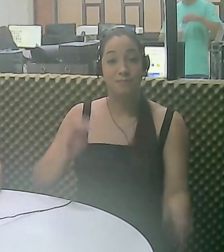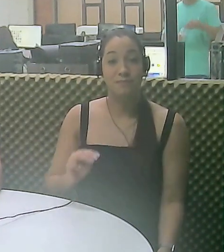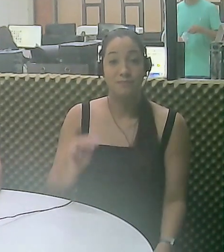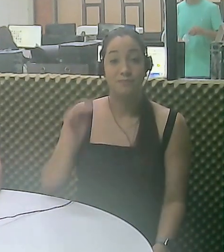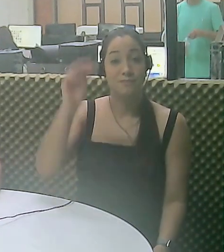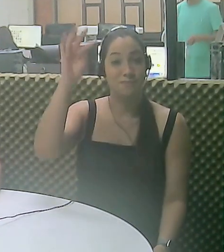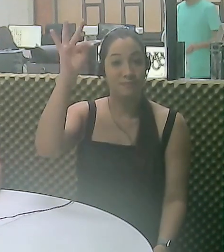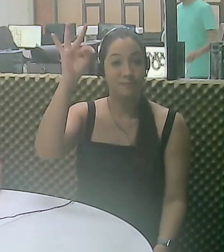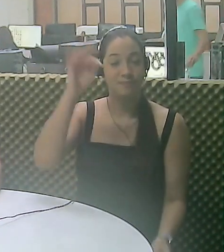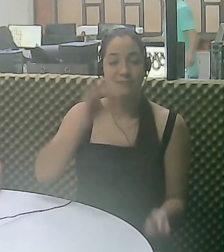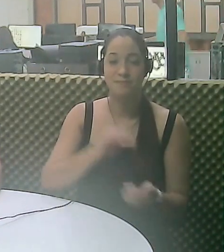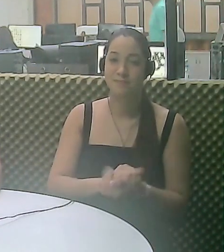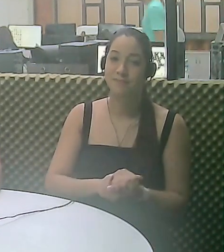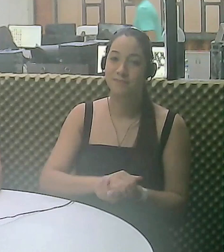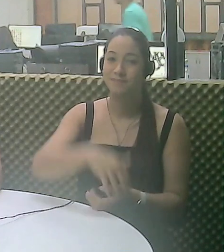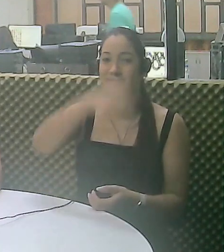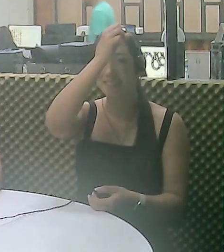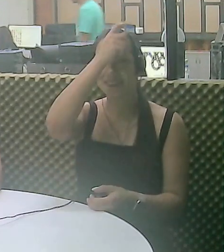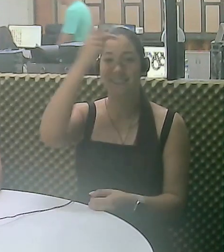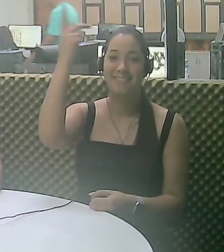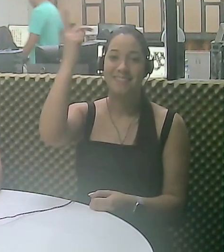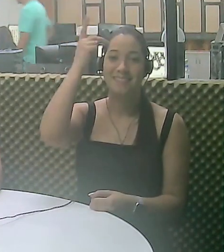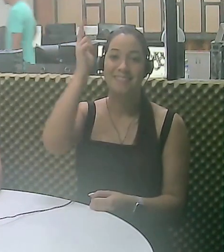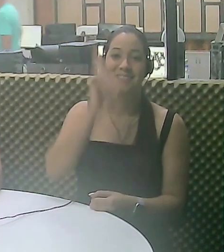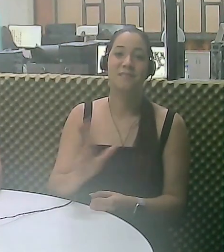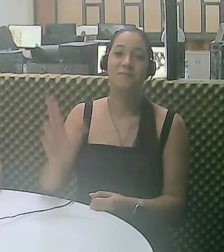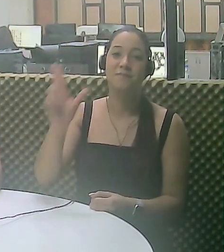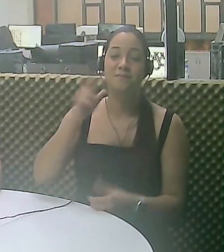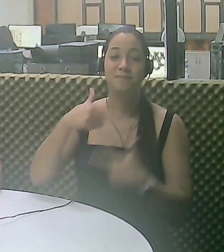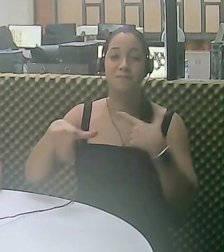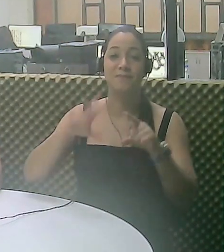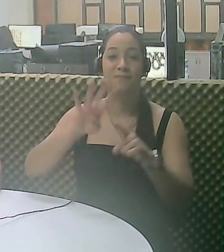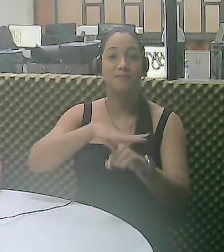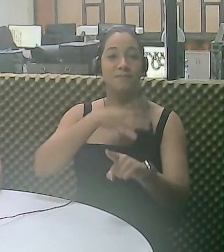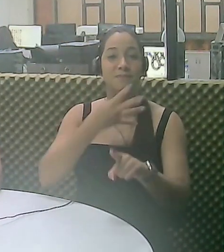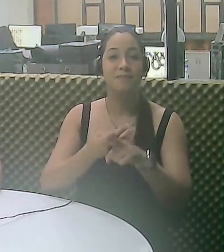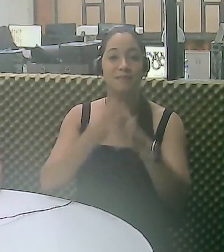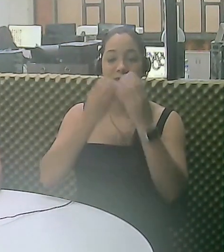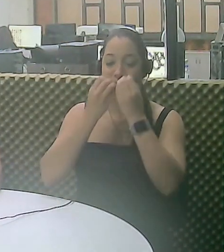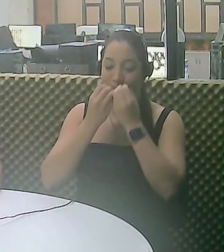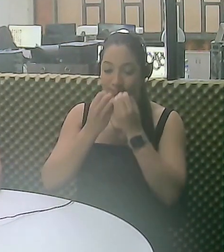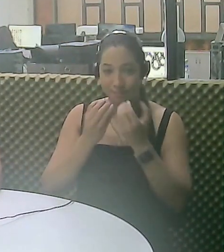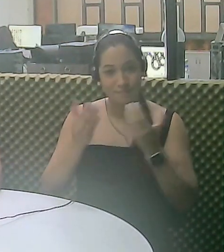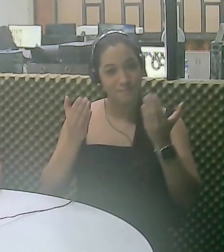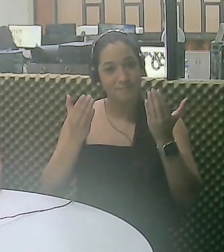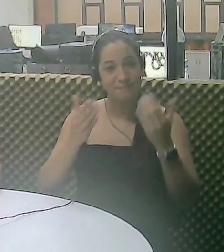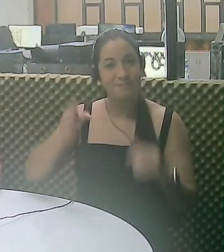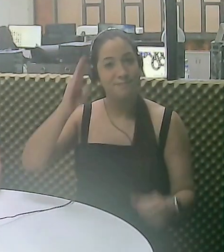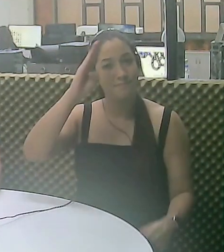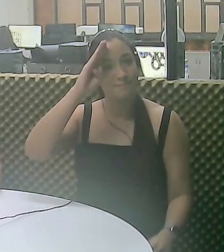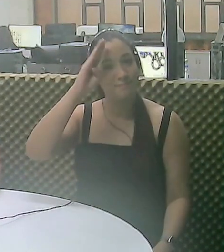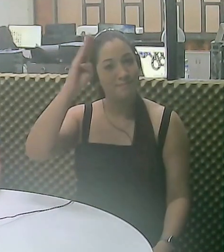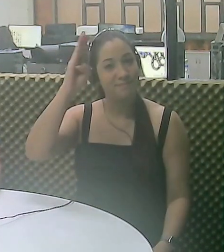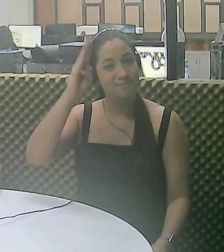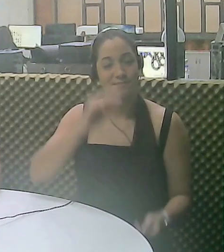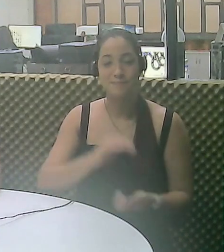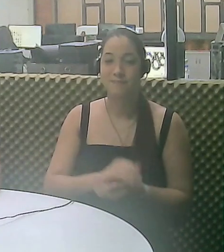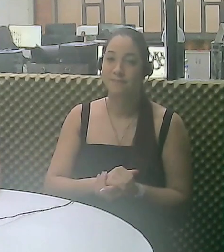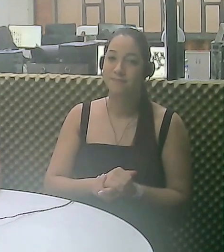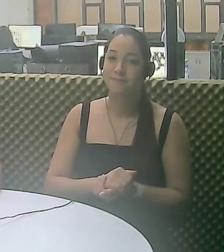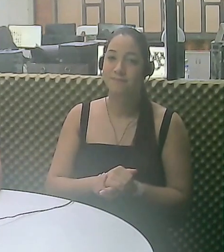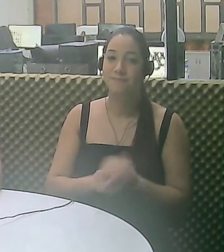Comunicação, Marco Túlio de Castro Kalimann. Prefeitura de Uberlândia. Fazer mais, fazer bem. Até a